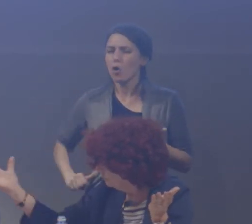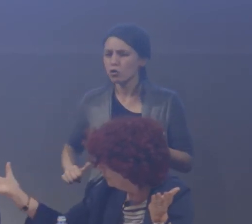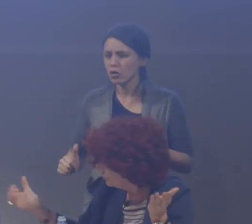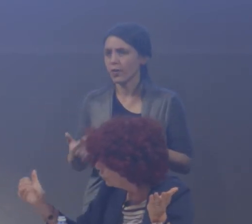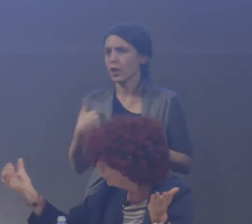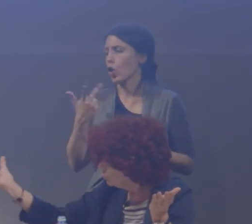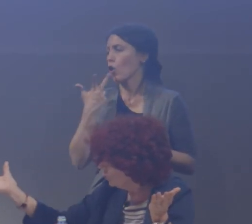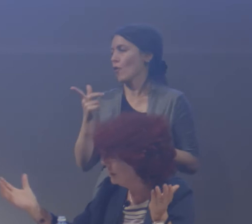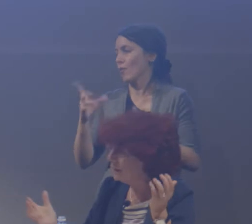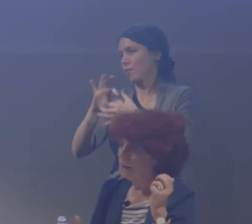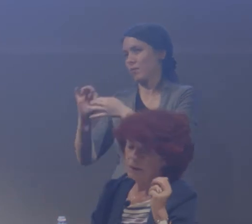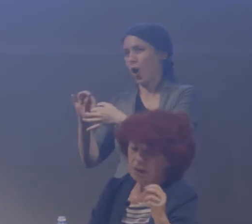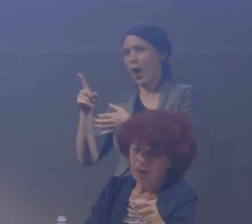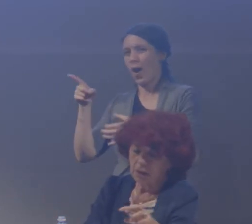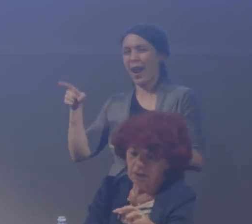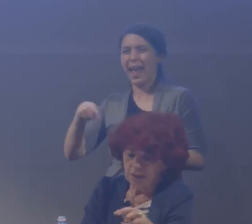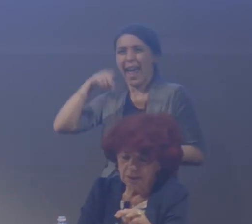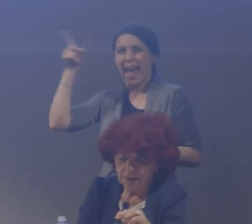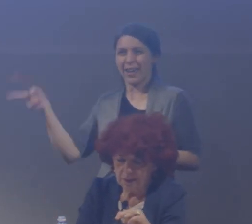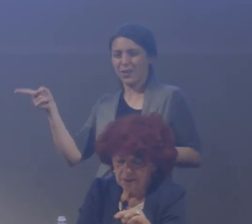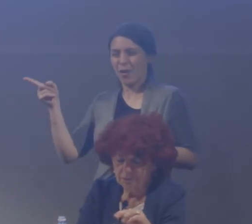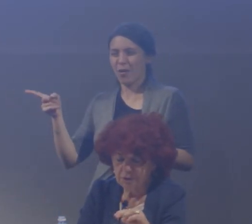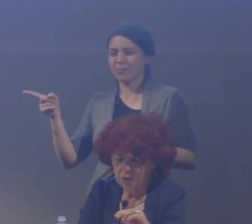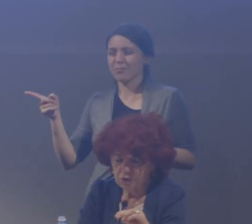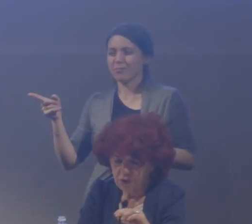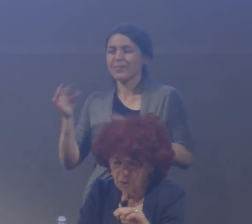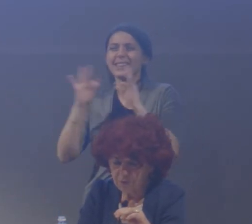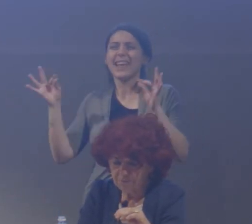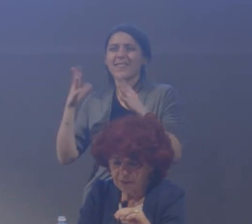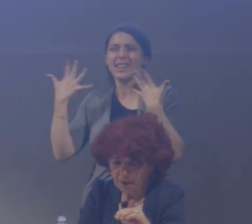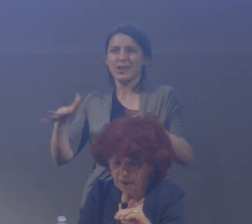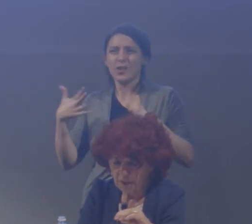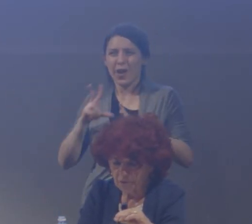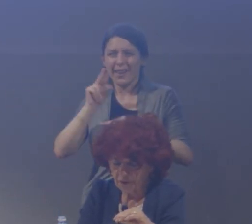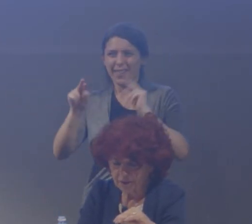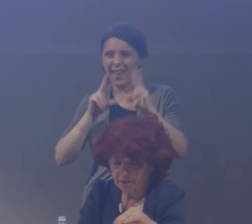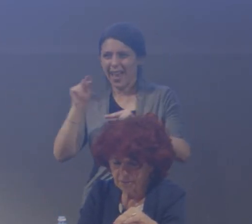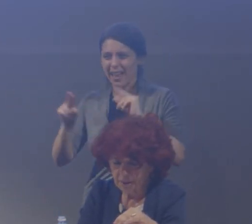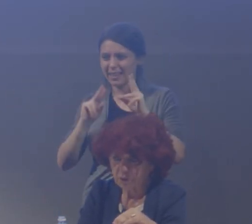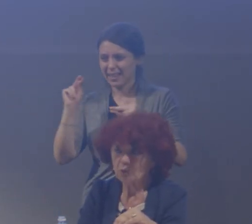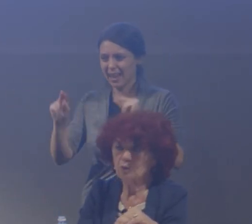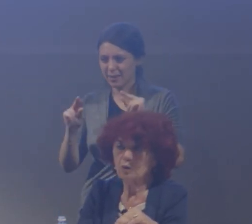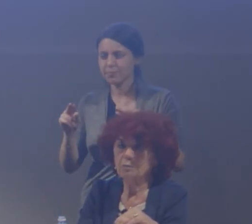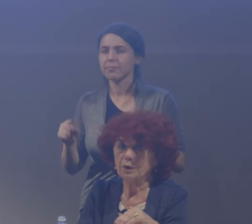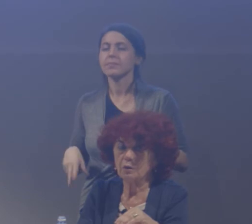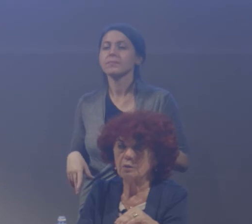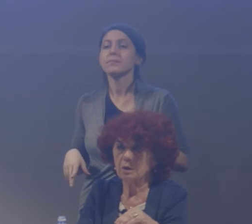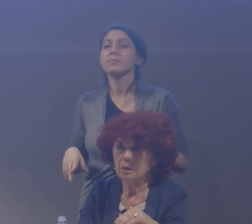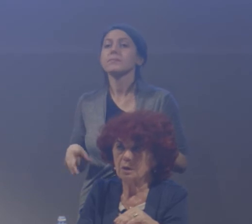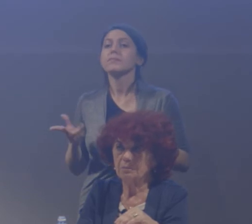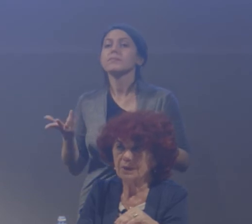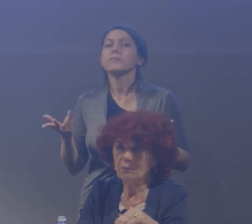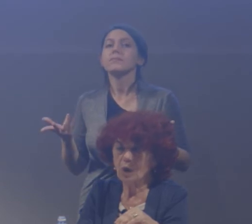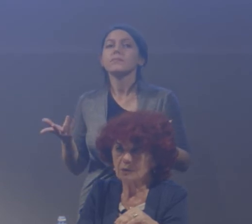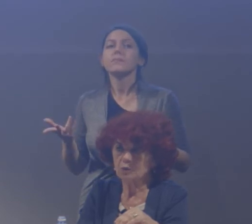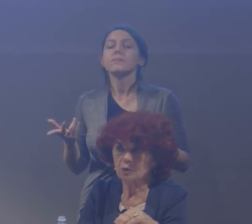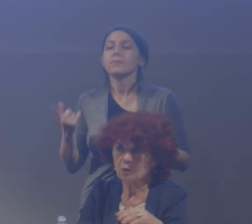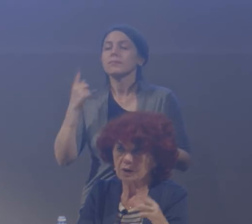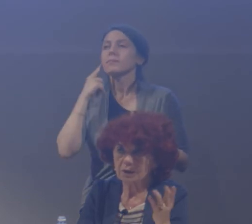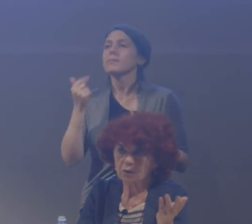riprendere, mi associo alle definizioni già qui fatte per Tullio, però il